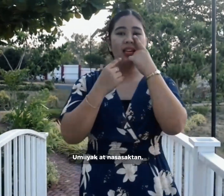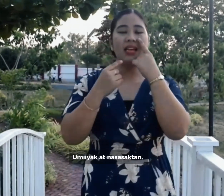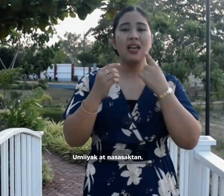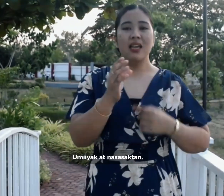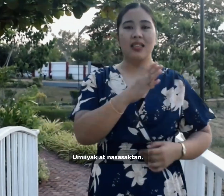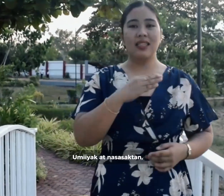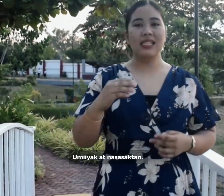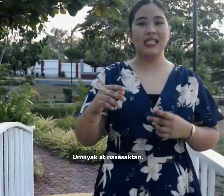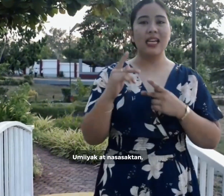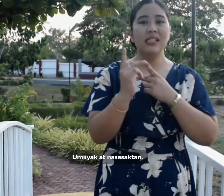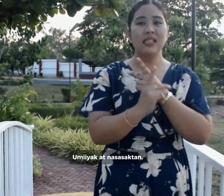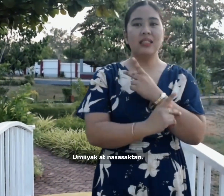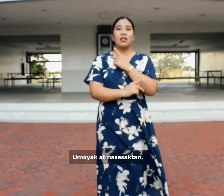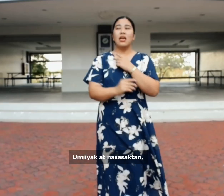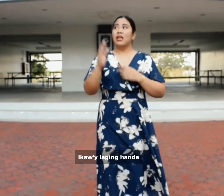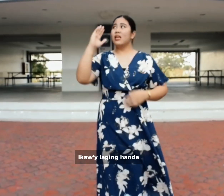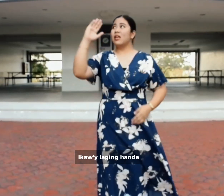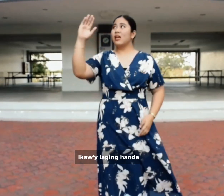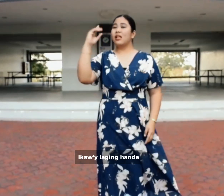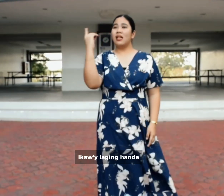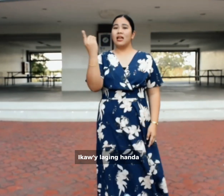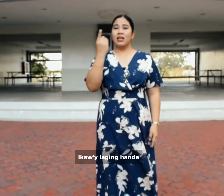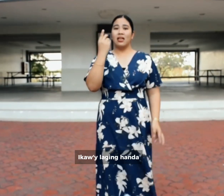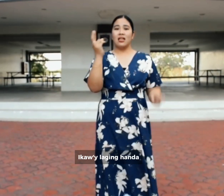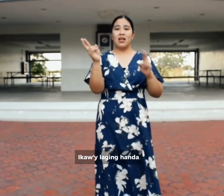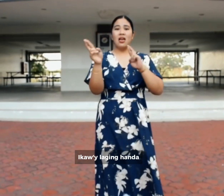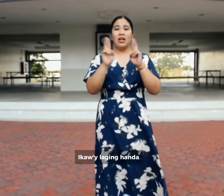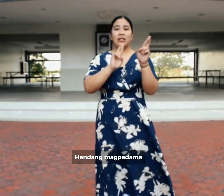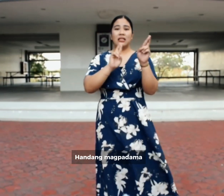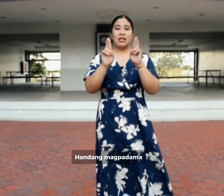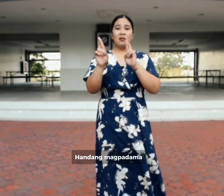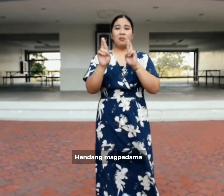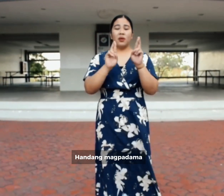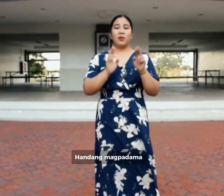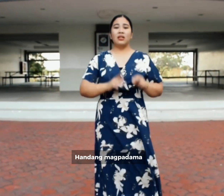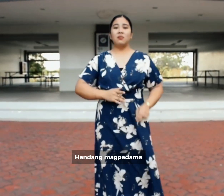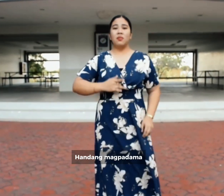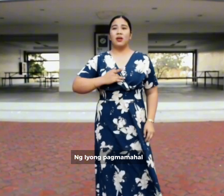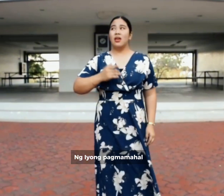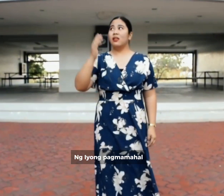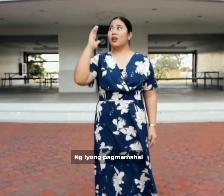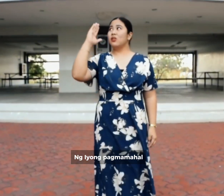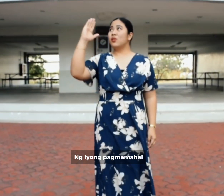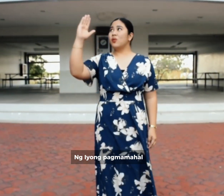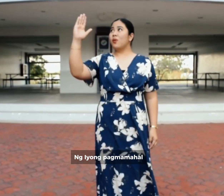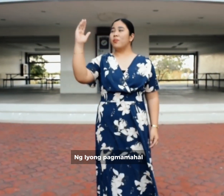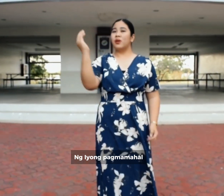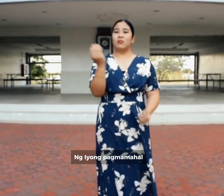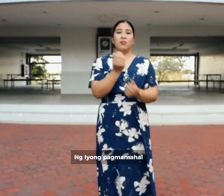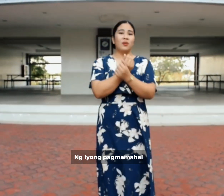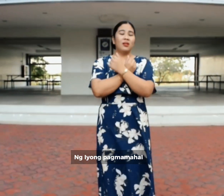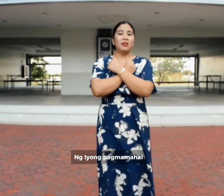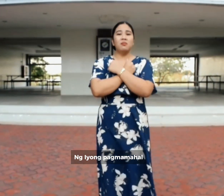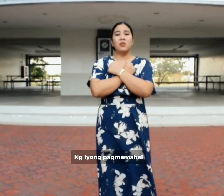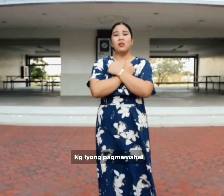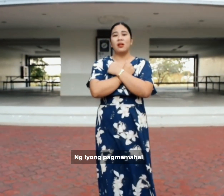at nasasaktan, ika'y laging handang magpadama ng iyong pagmamahal